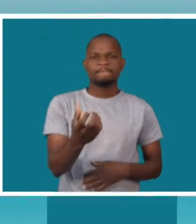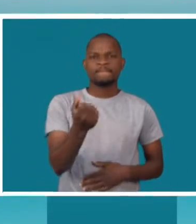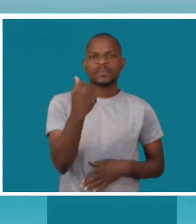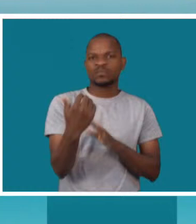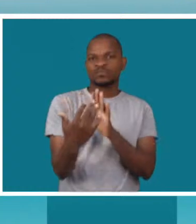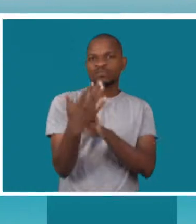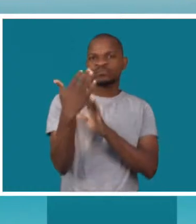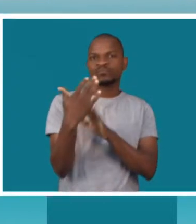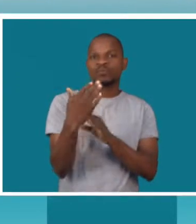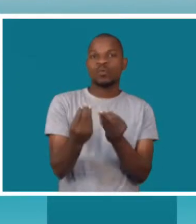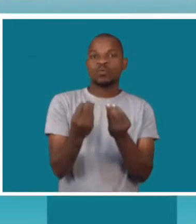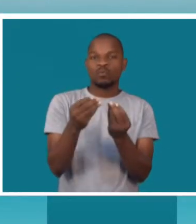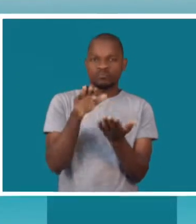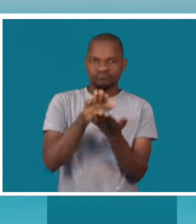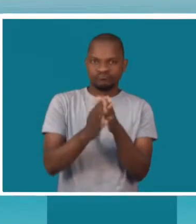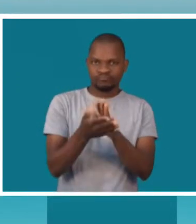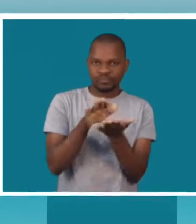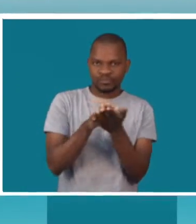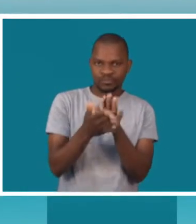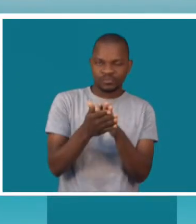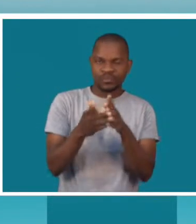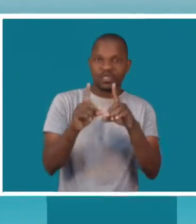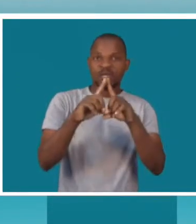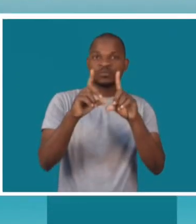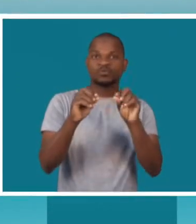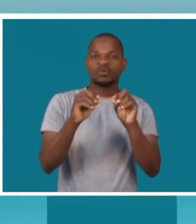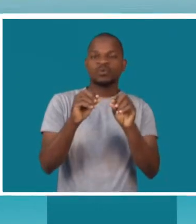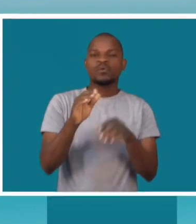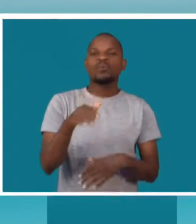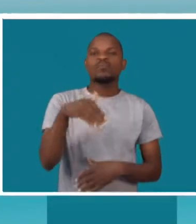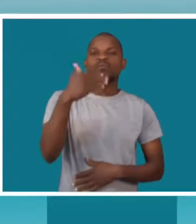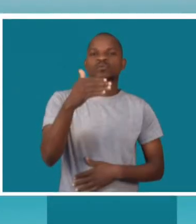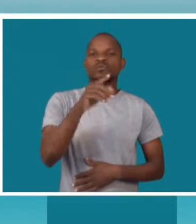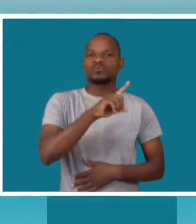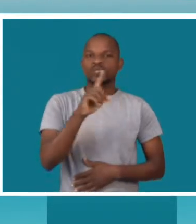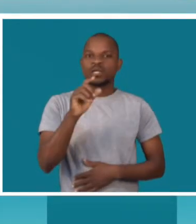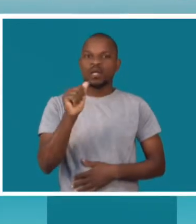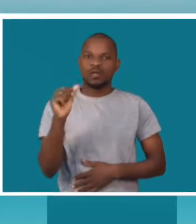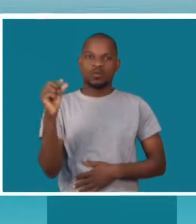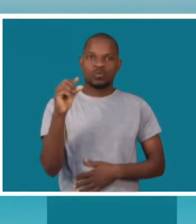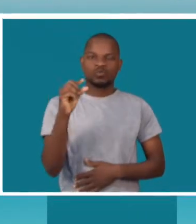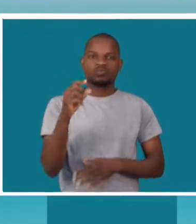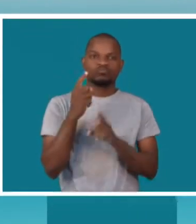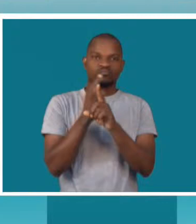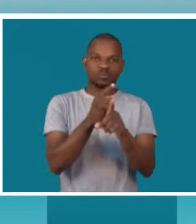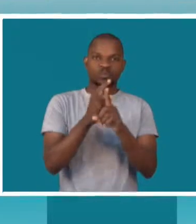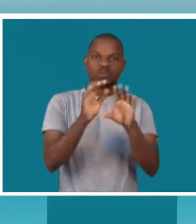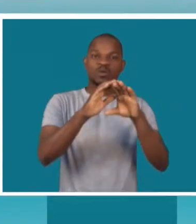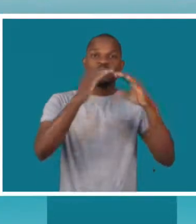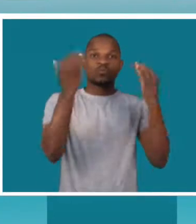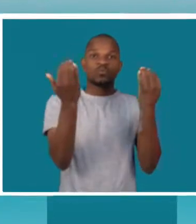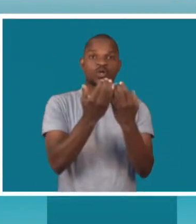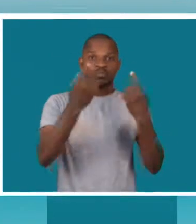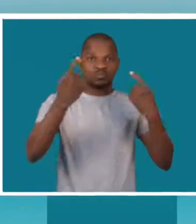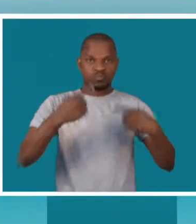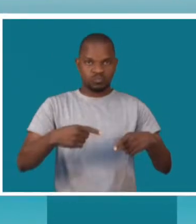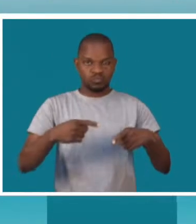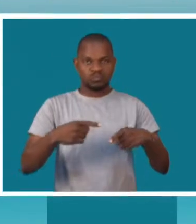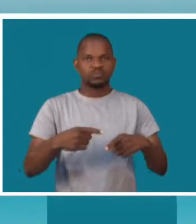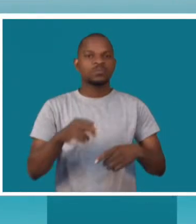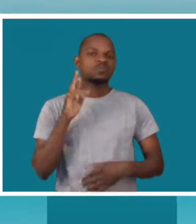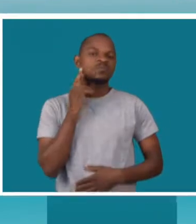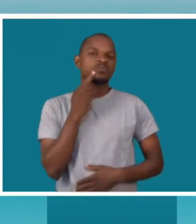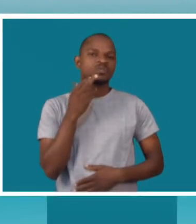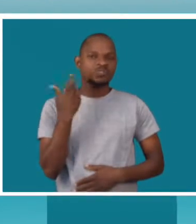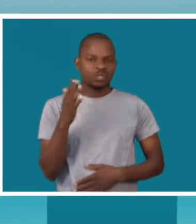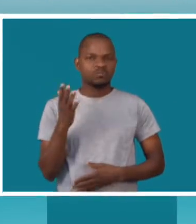Conta-nos um pouco como tem sido a sua preparação. Sabemos que em agosto tens um mundial. Fui convidado a fazer a demonstração de abertura,